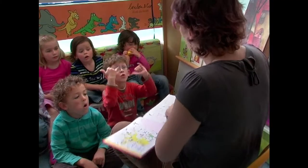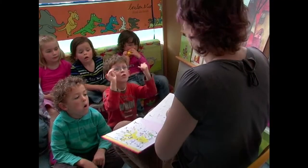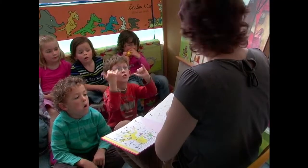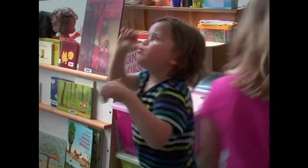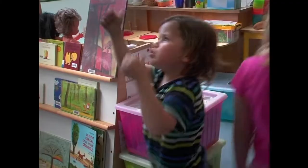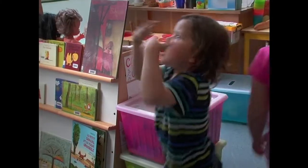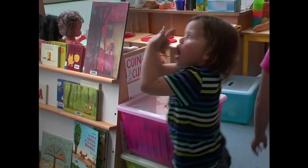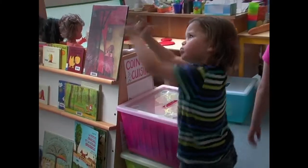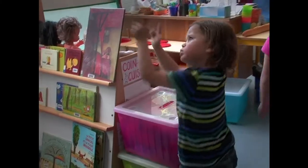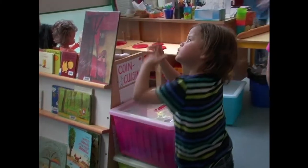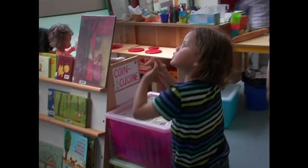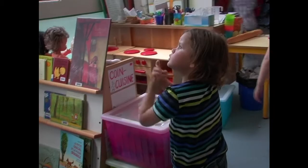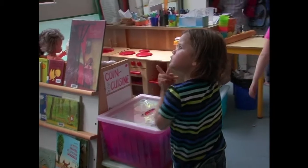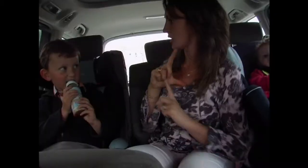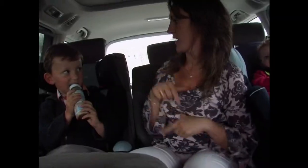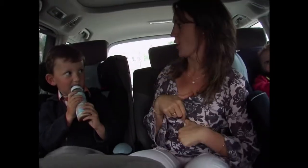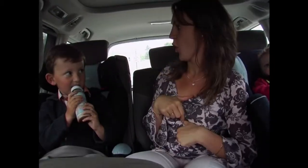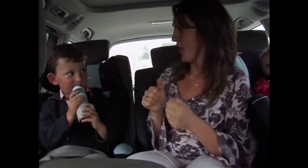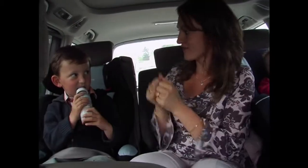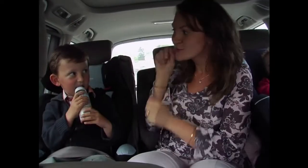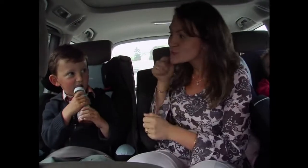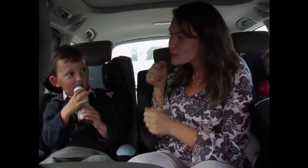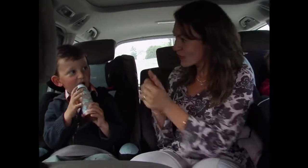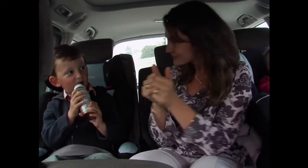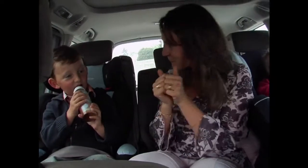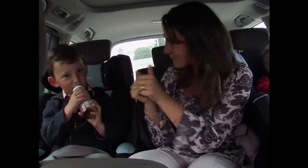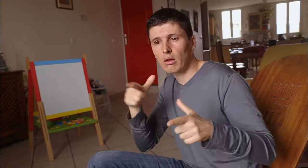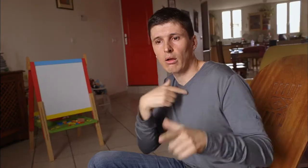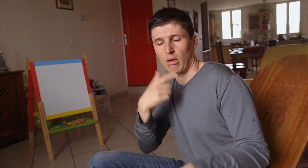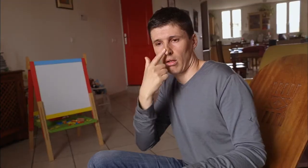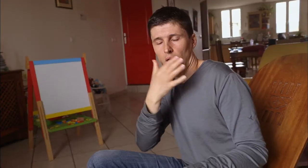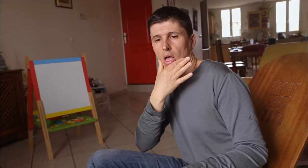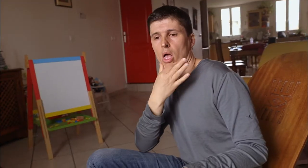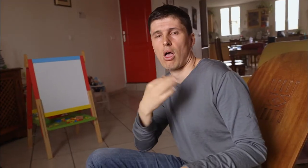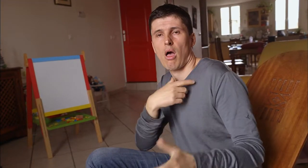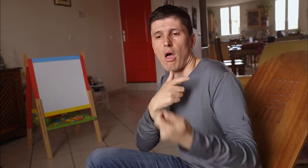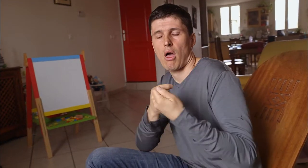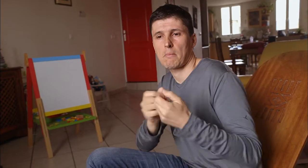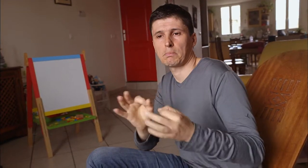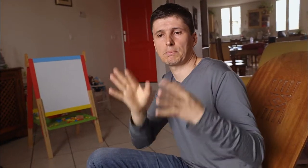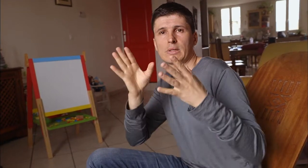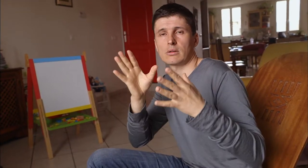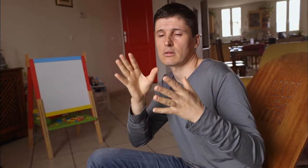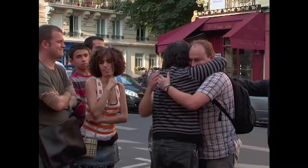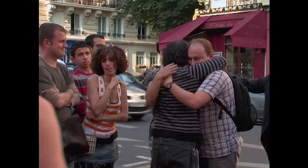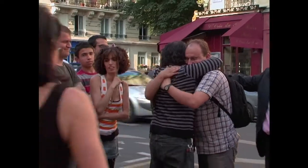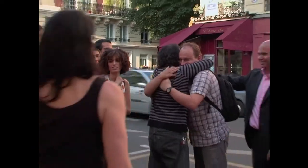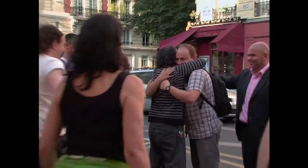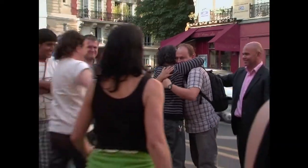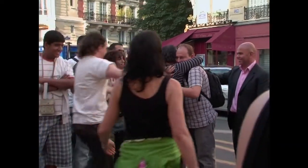Cette langue n'a pas d'équivalent. C'est une langue qui me bouleverse. Elle parle d'ailleurs. Elle parle de nos corps. Elle parle du